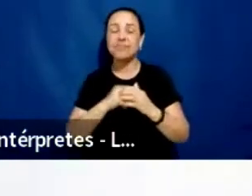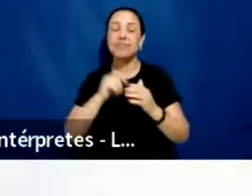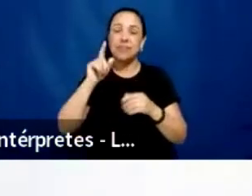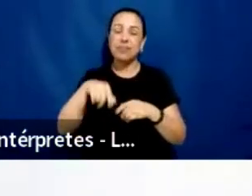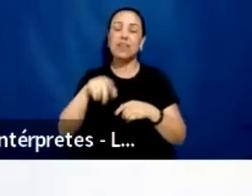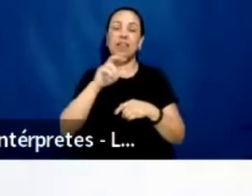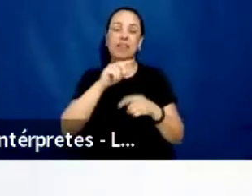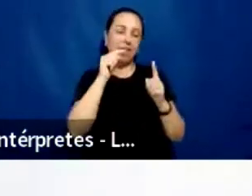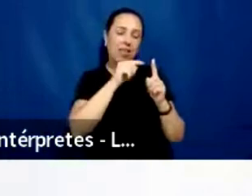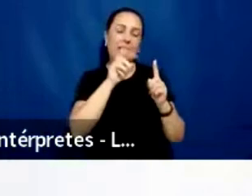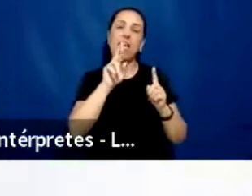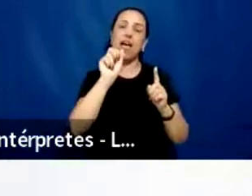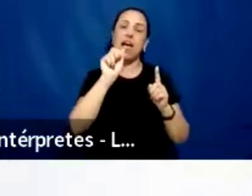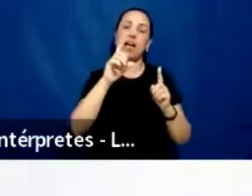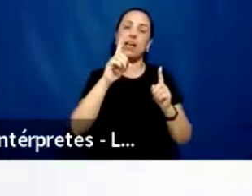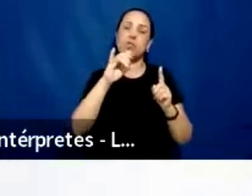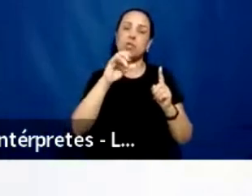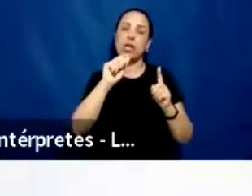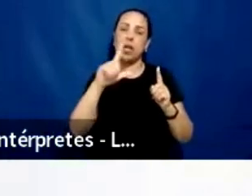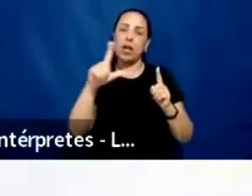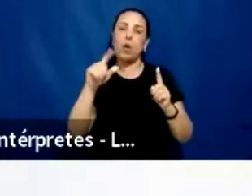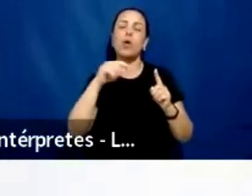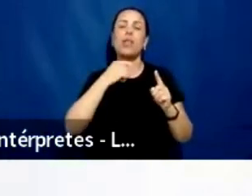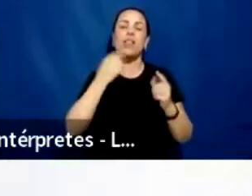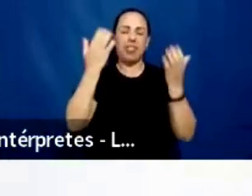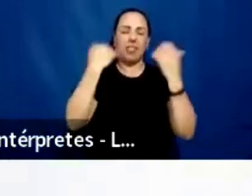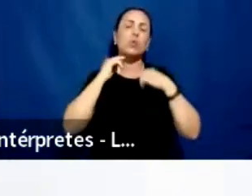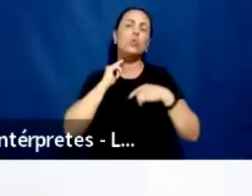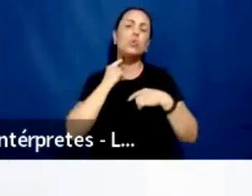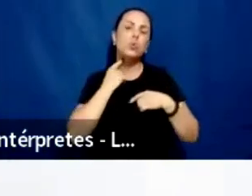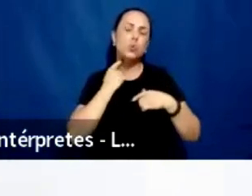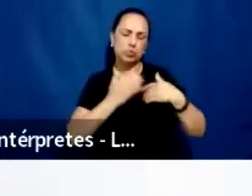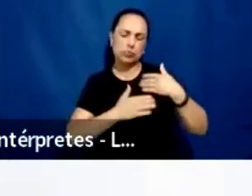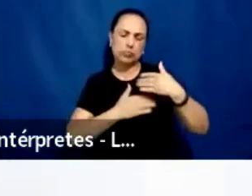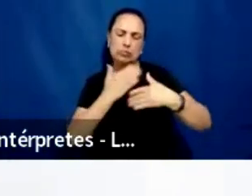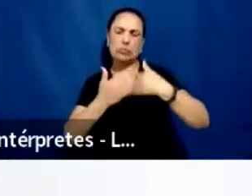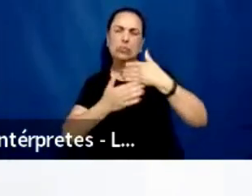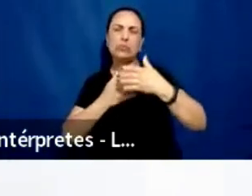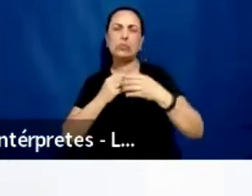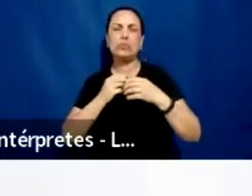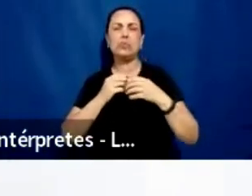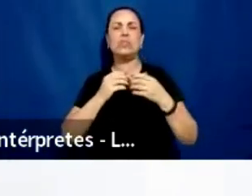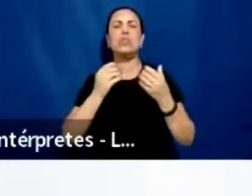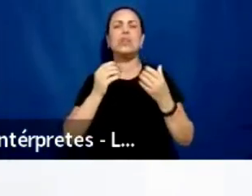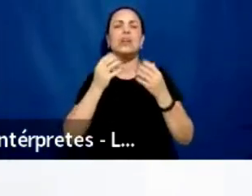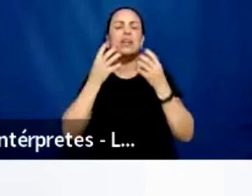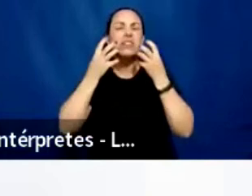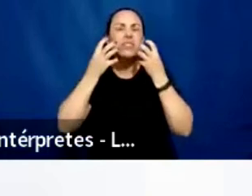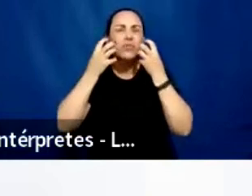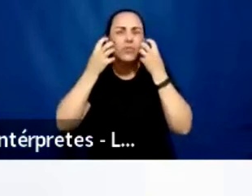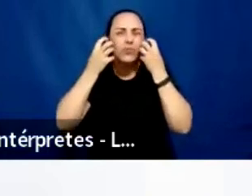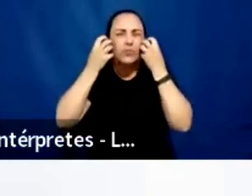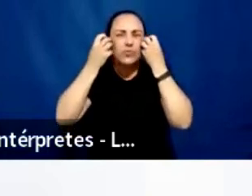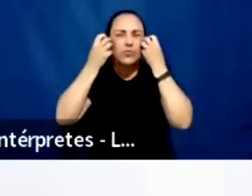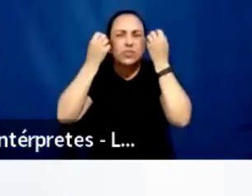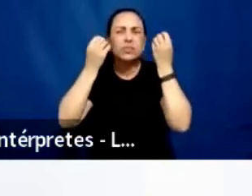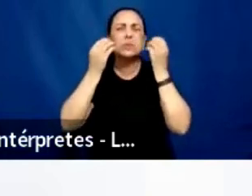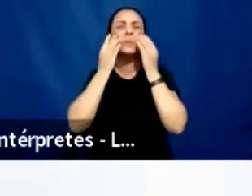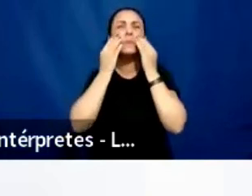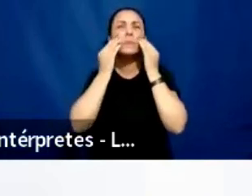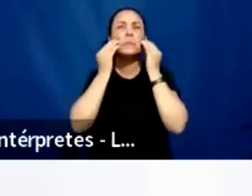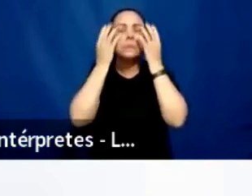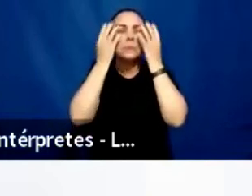dele. Envelhecimento precoce, ou seja, ele vai ali, né, no nosso